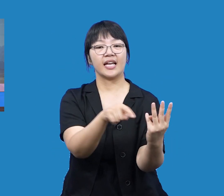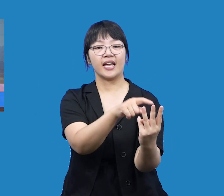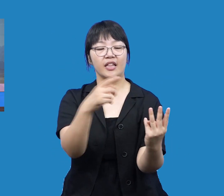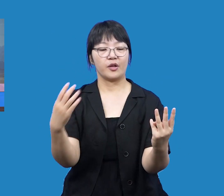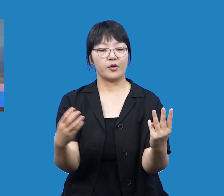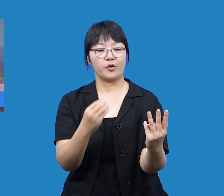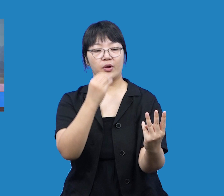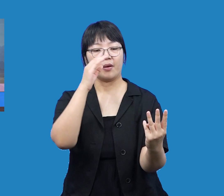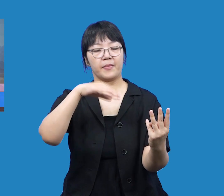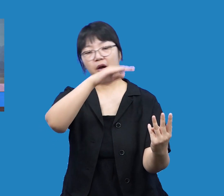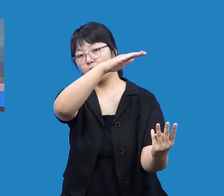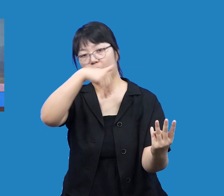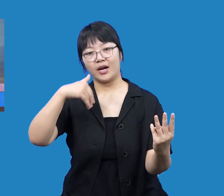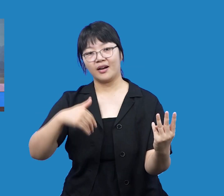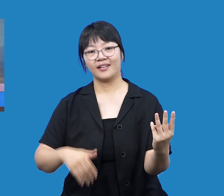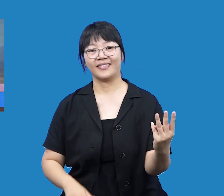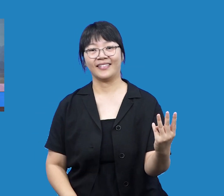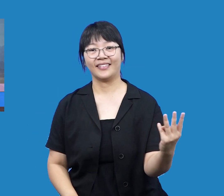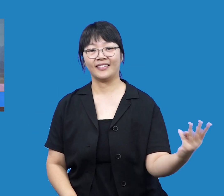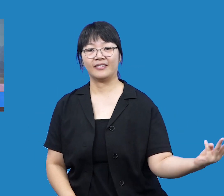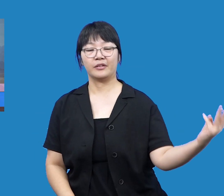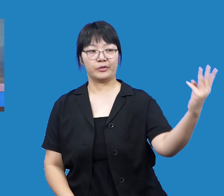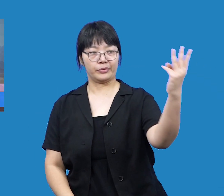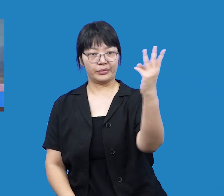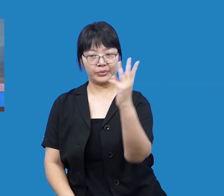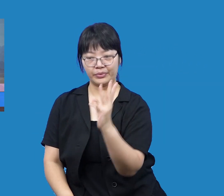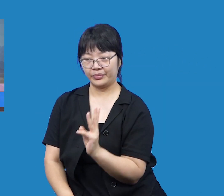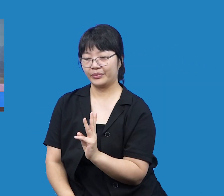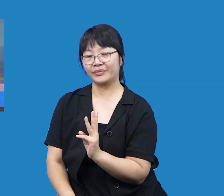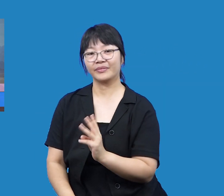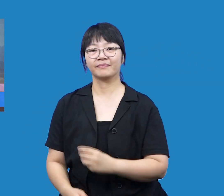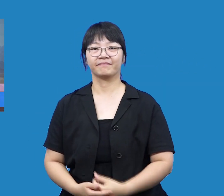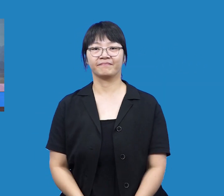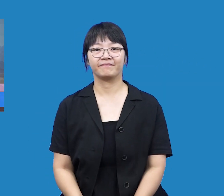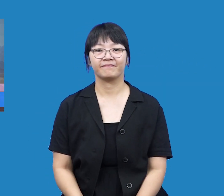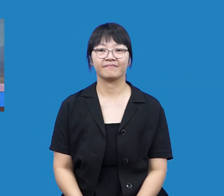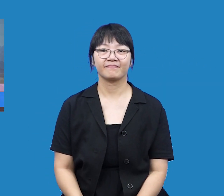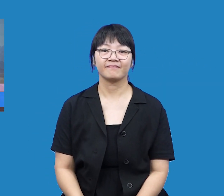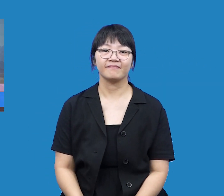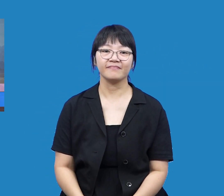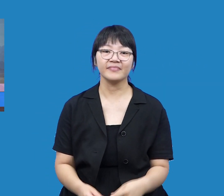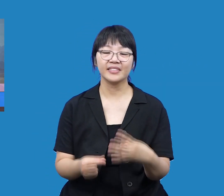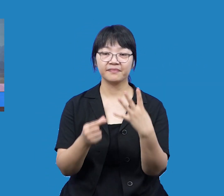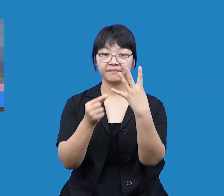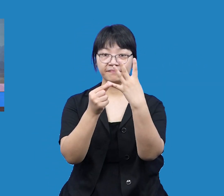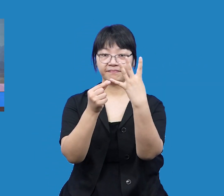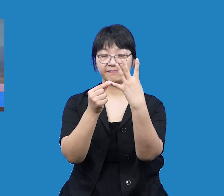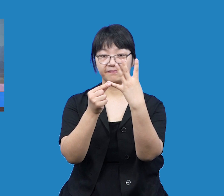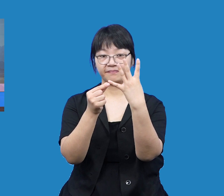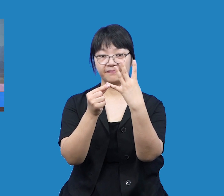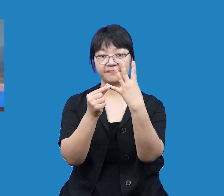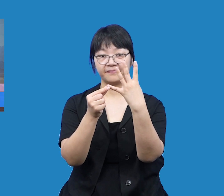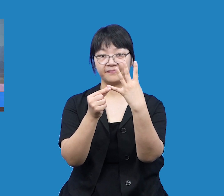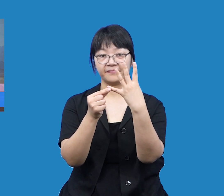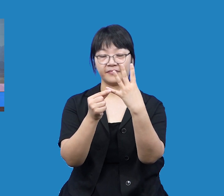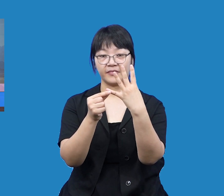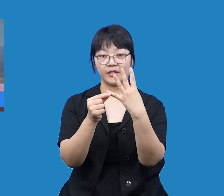회막으로 나오라 하시니 그 세 사람이 나아가매. 자, 이 4절 말씀에서 우리가